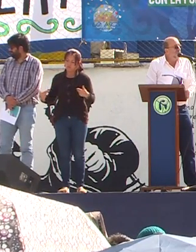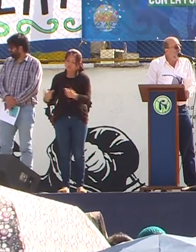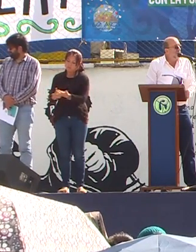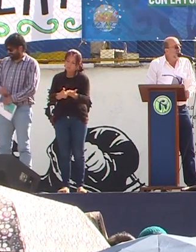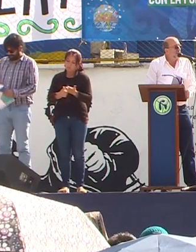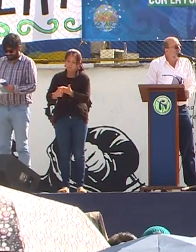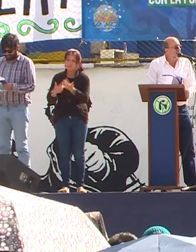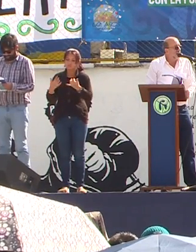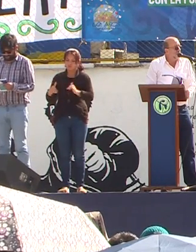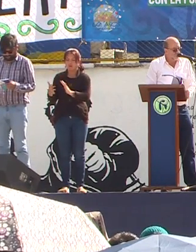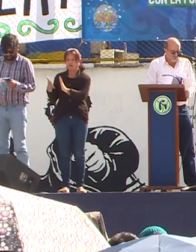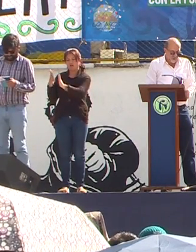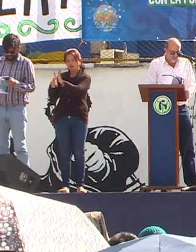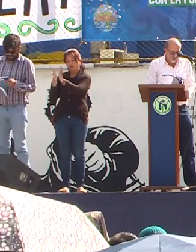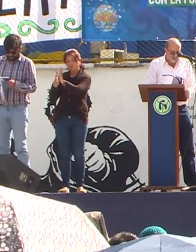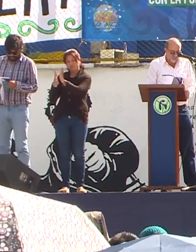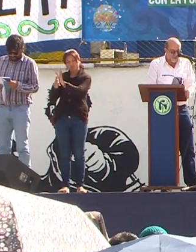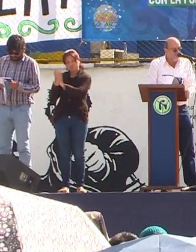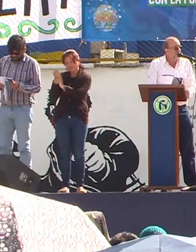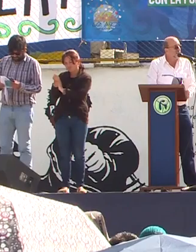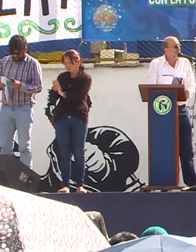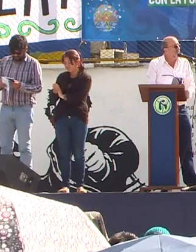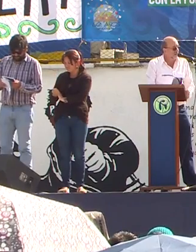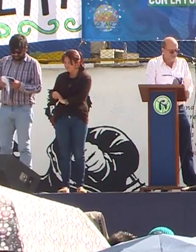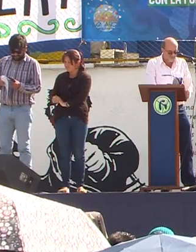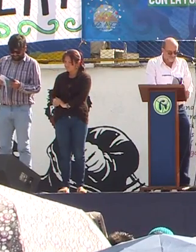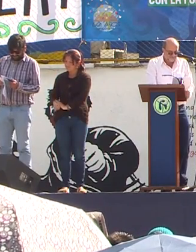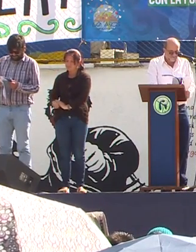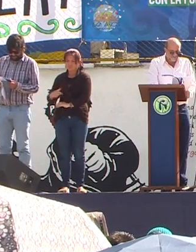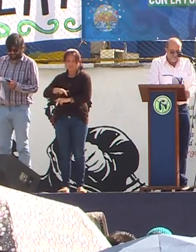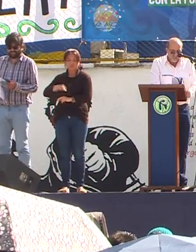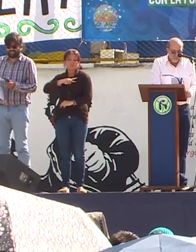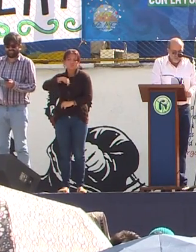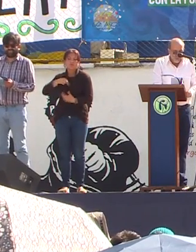un informe detallado sobre nuestras perspectivas.